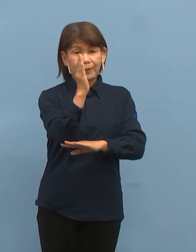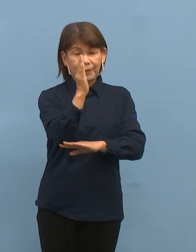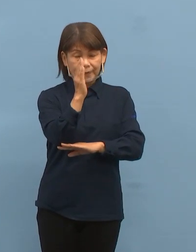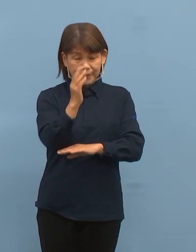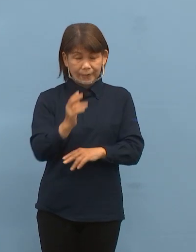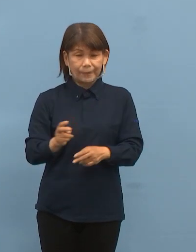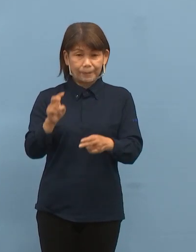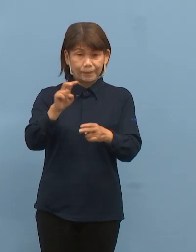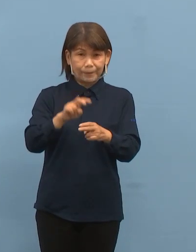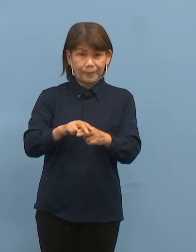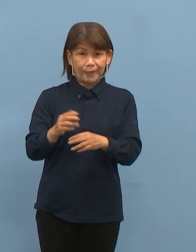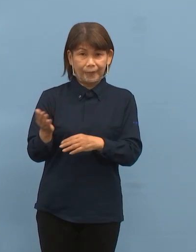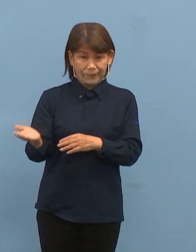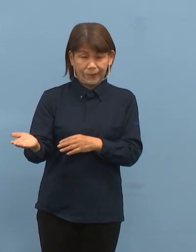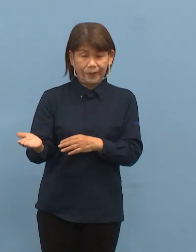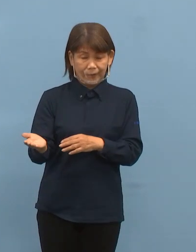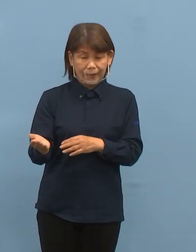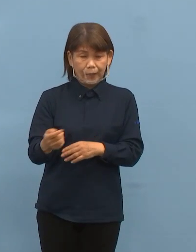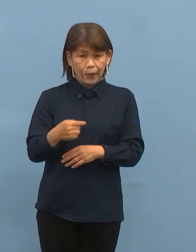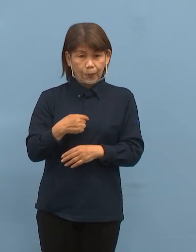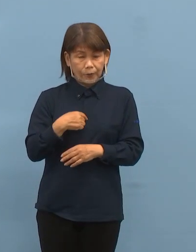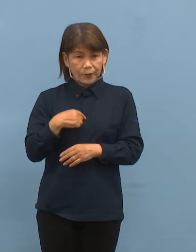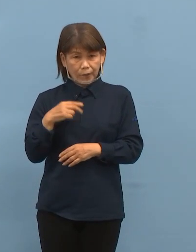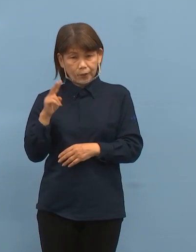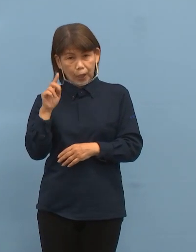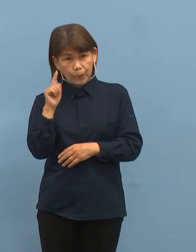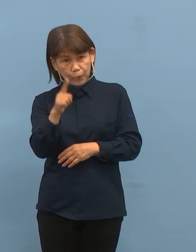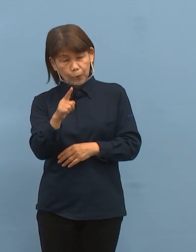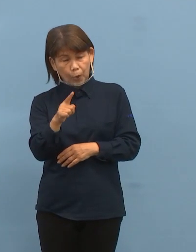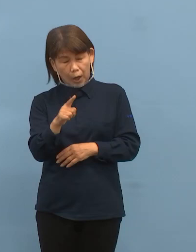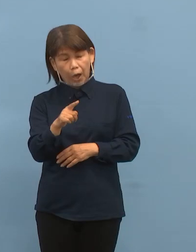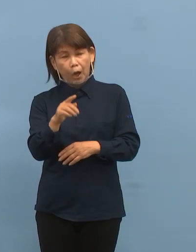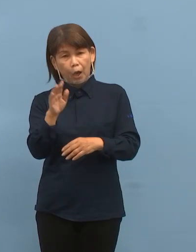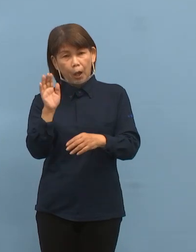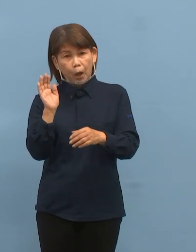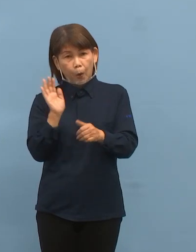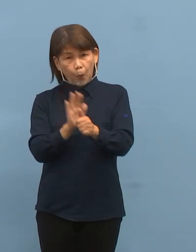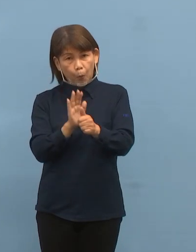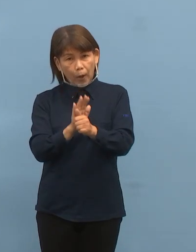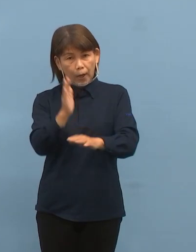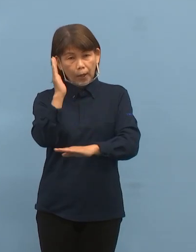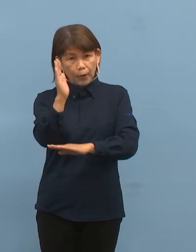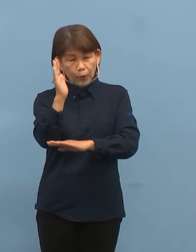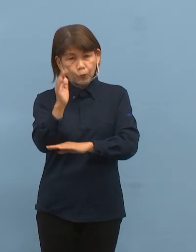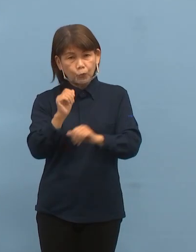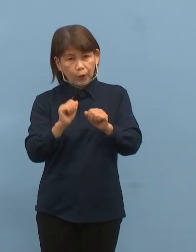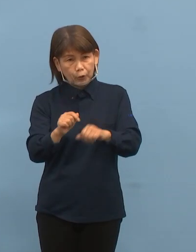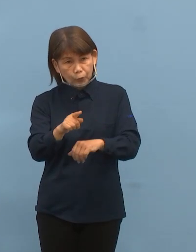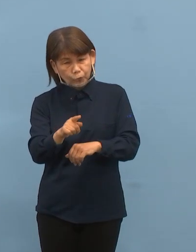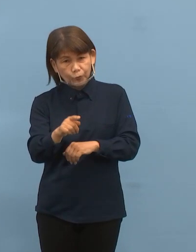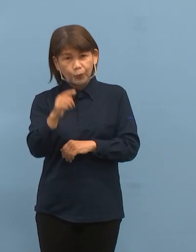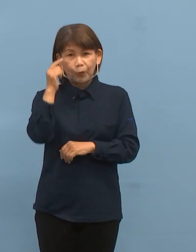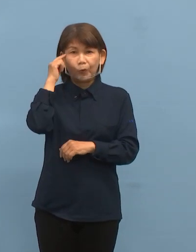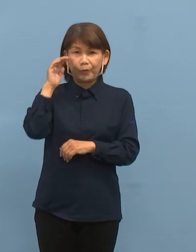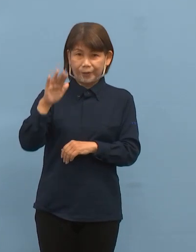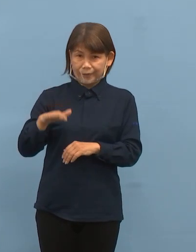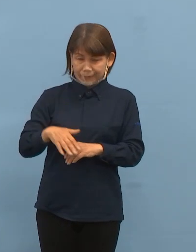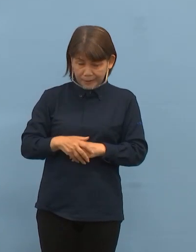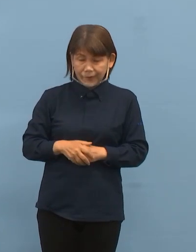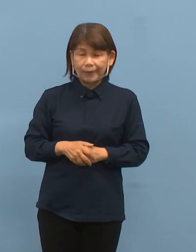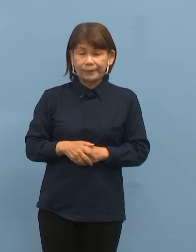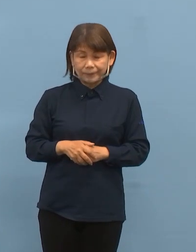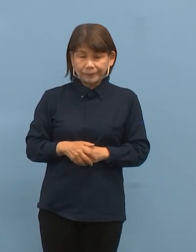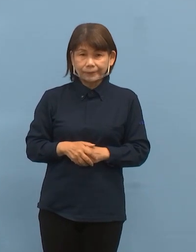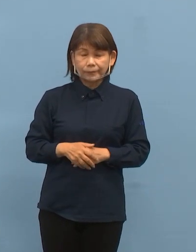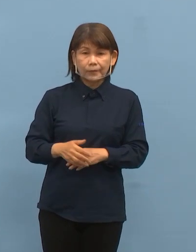ね、私たちから見るともう完全に応援演説なんじゃないかというふうに見て取れるんですけど、それは